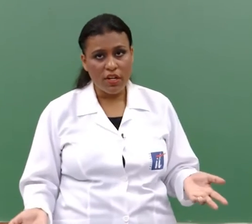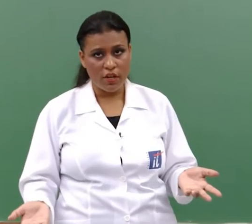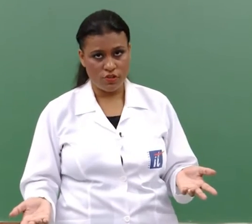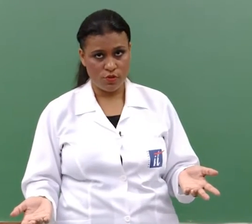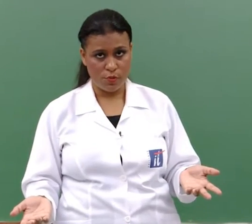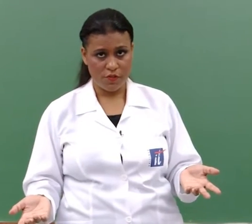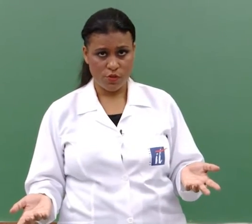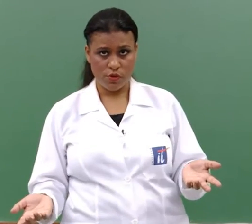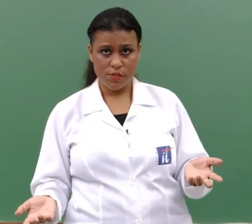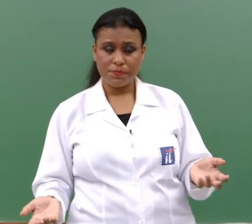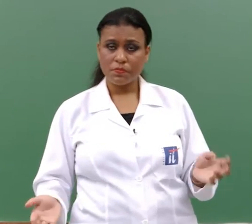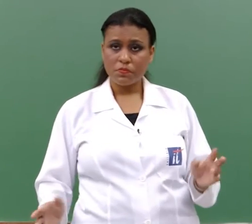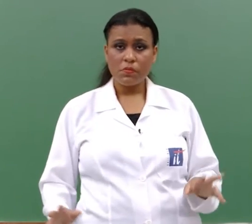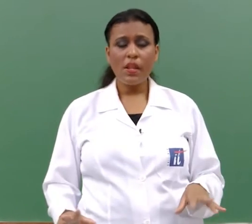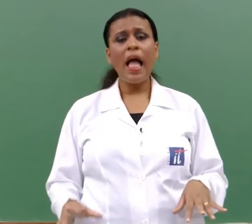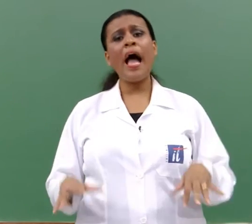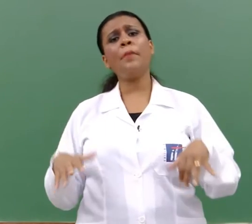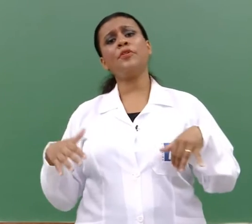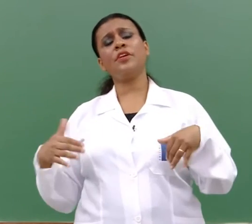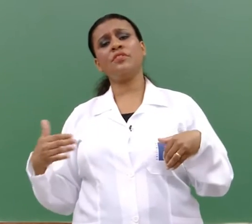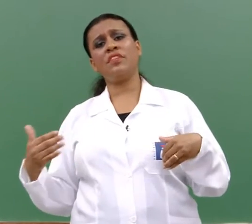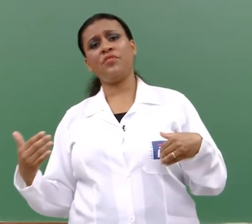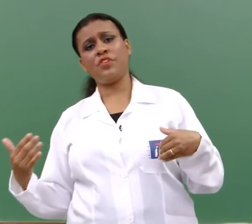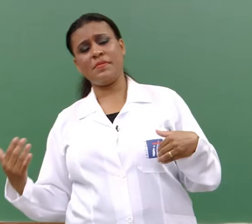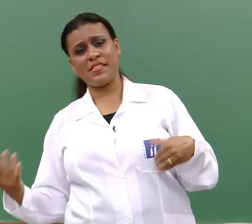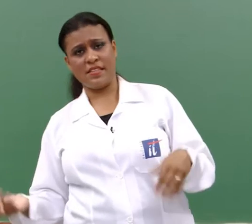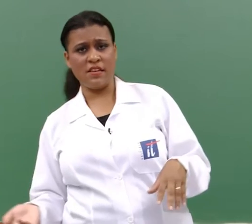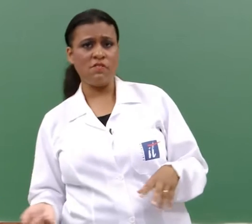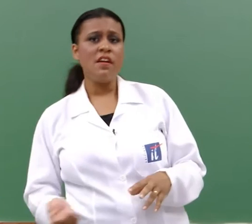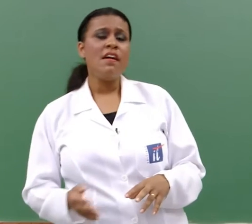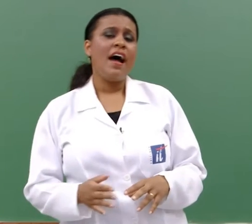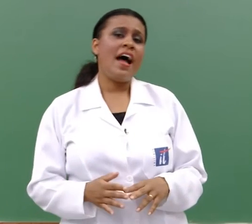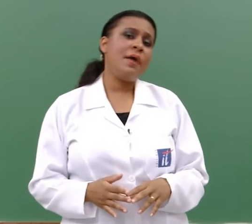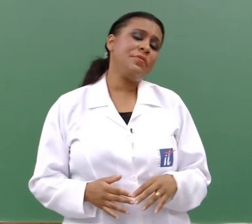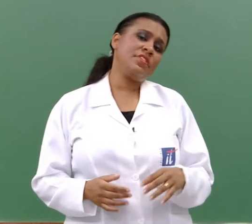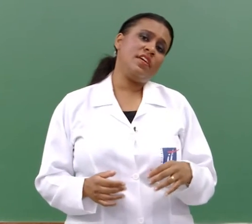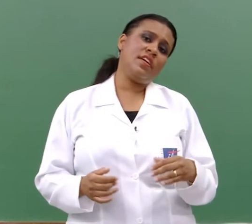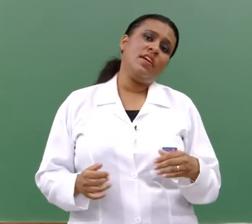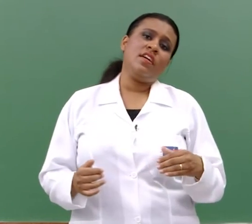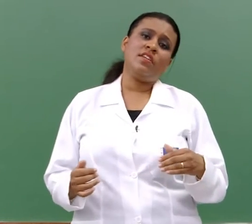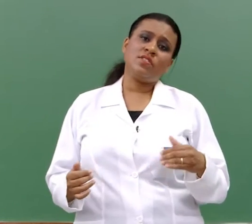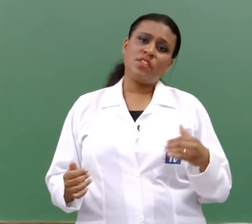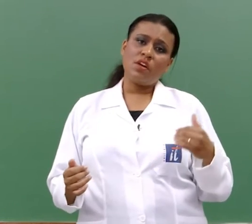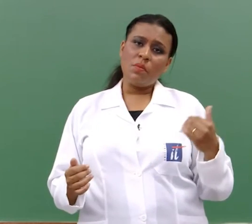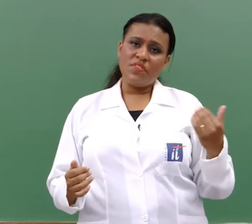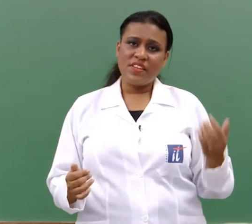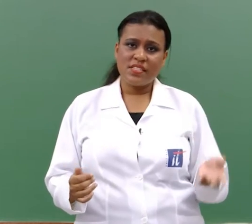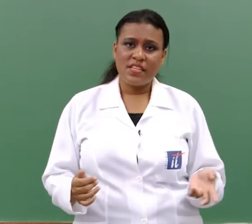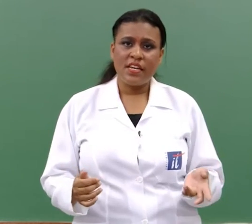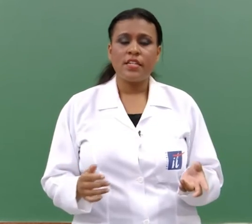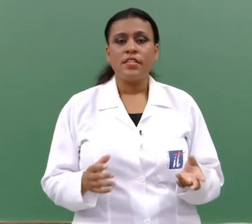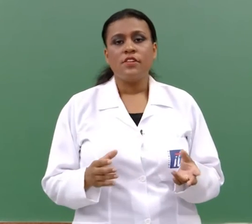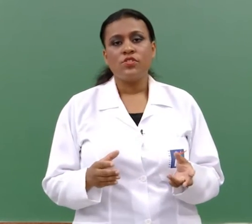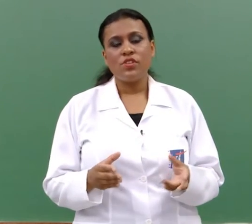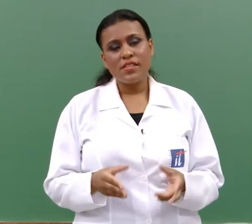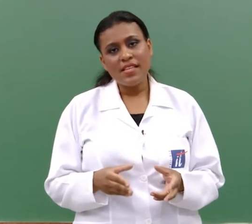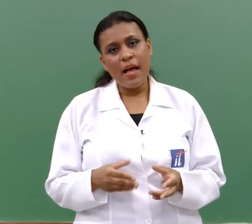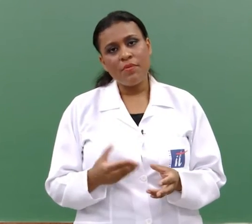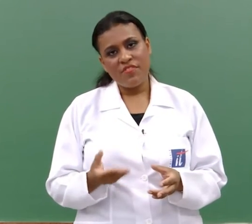grande nos professores. Ah, porque eu não tenho formação. Ah, porque eu não sei como fazer. Só sabe